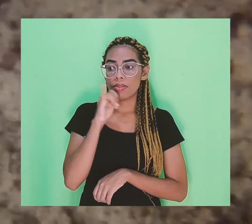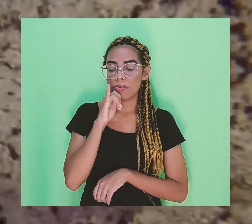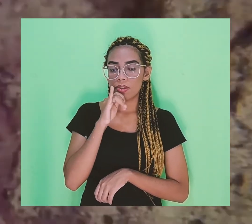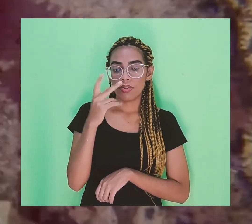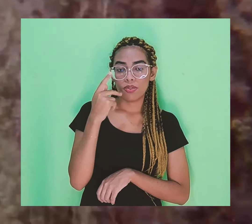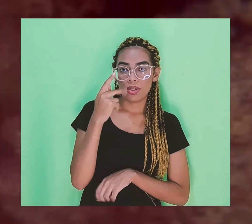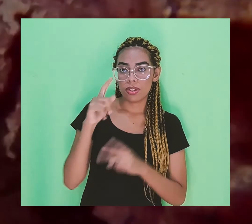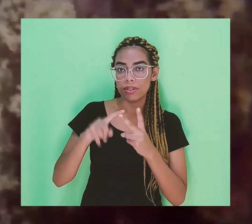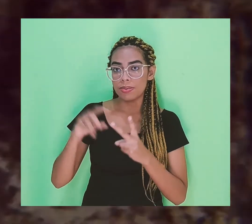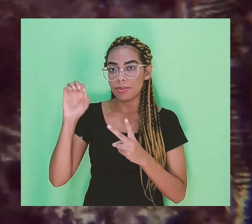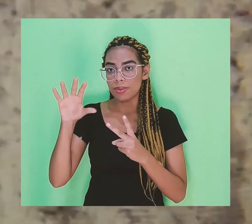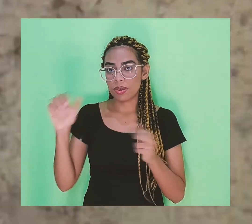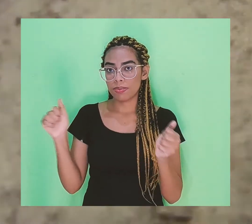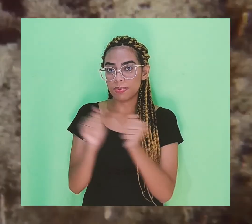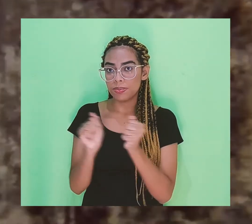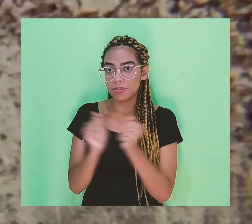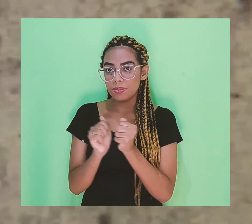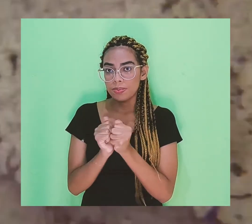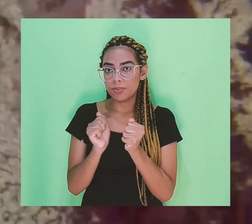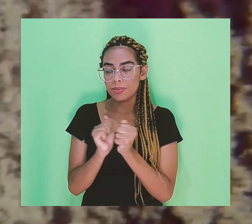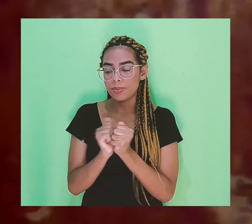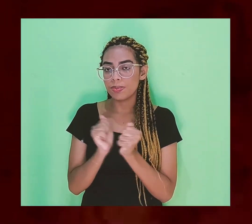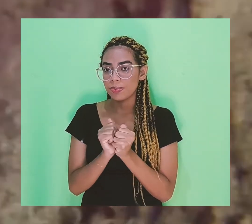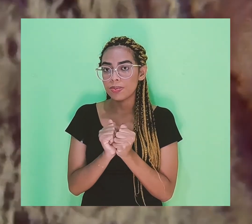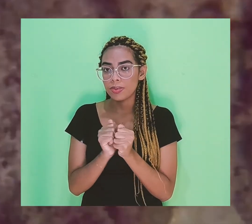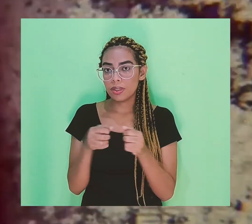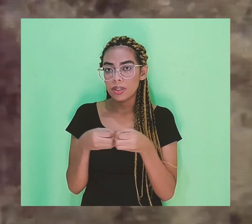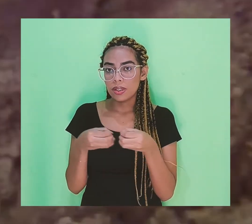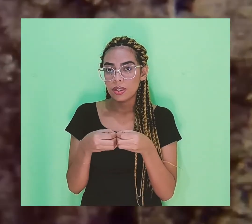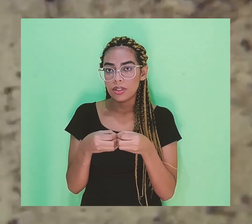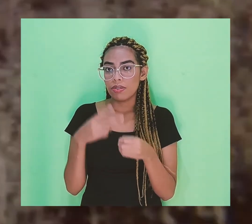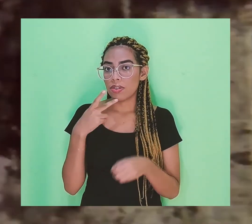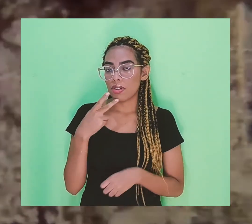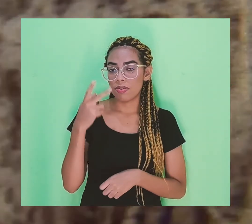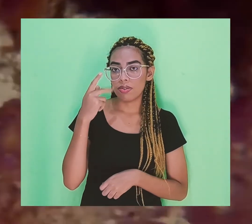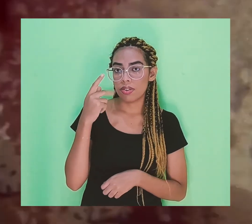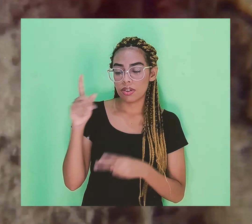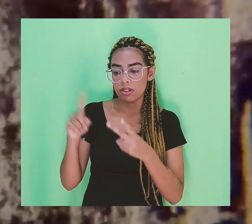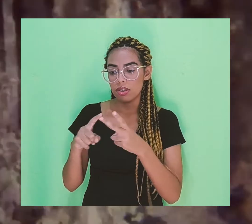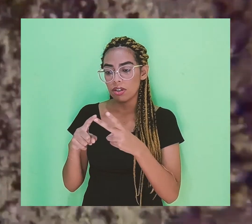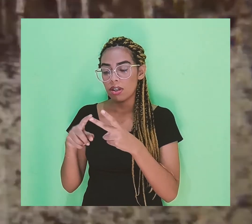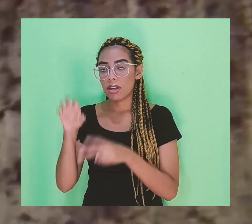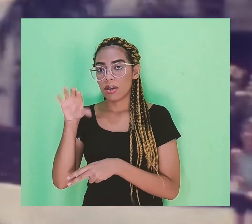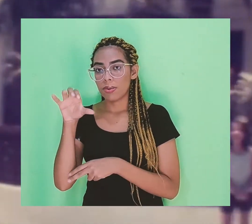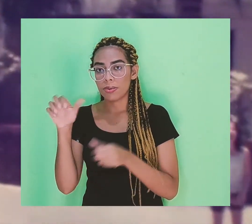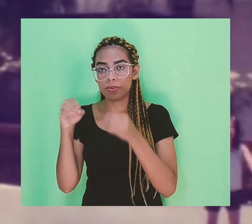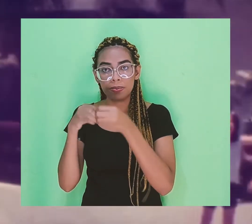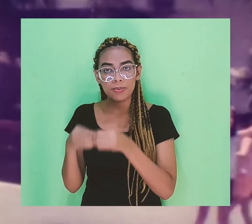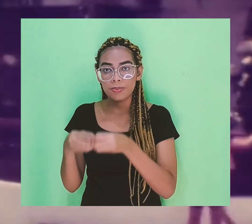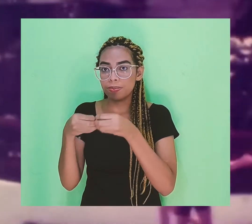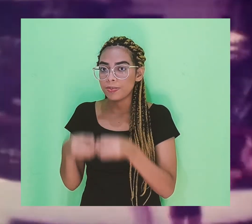Calcaia são grudadas, são cidades vizinhas, sabe? Você não tem como falar da violência em Fortaleza sem falar de o que acontece na Calcaia.